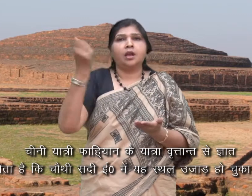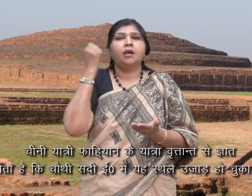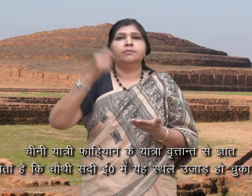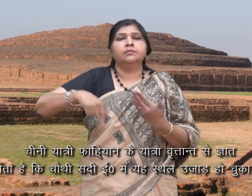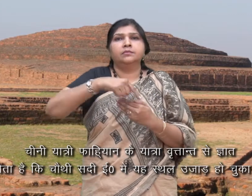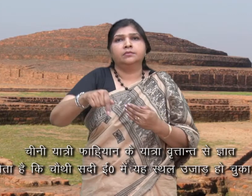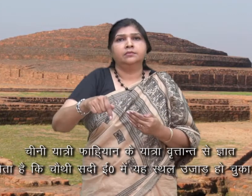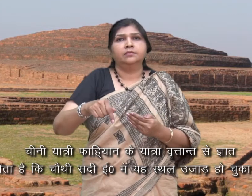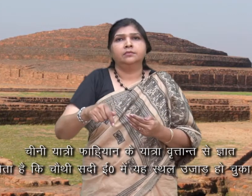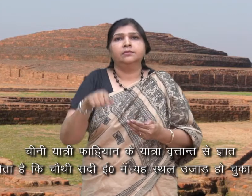चुका था।